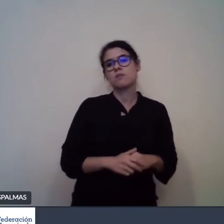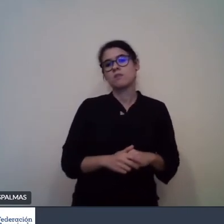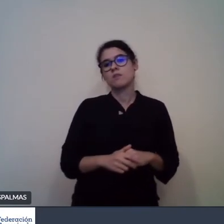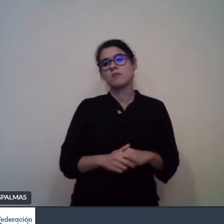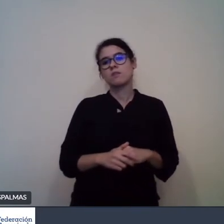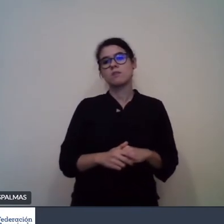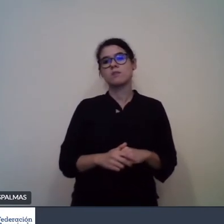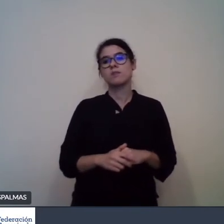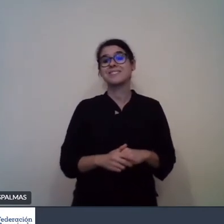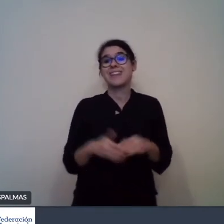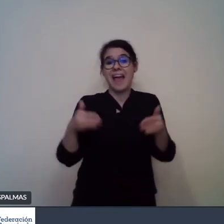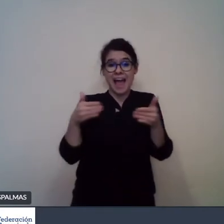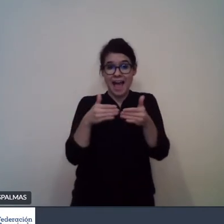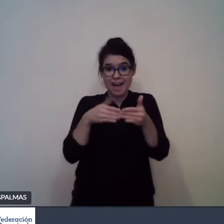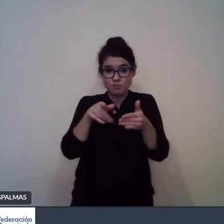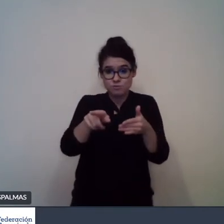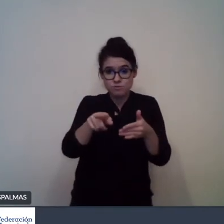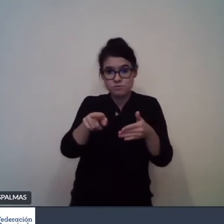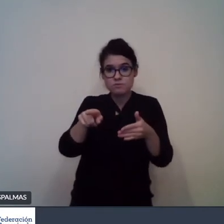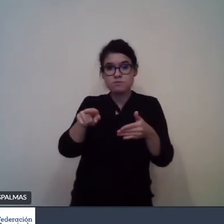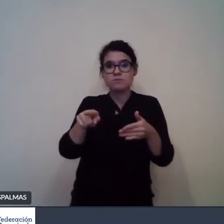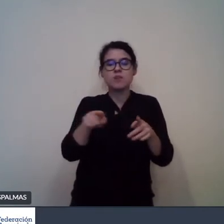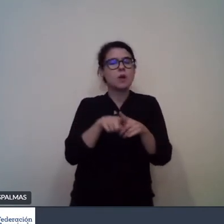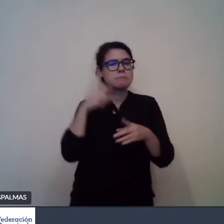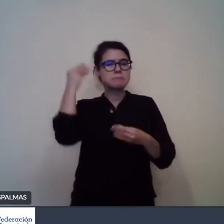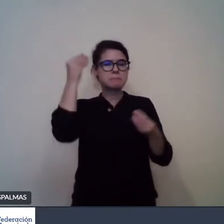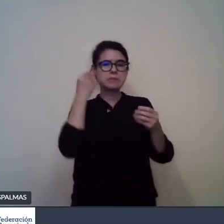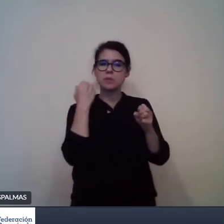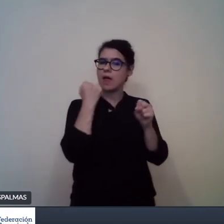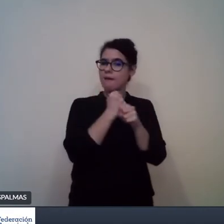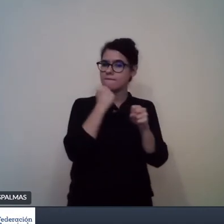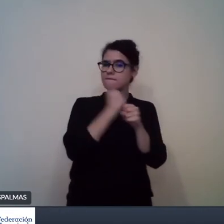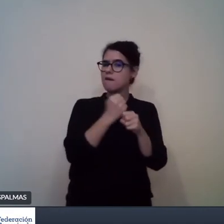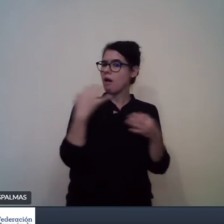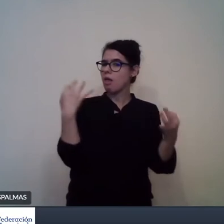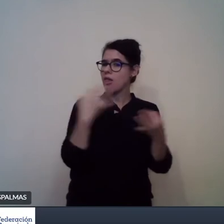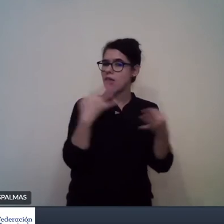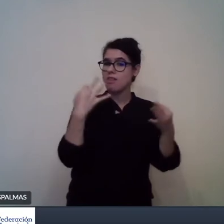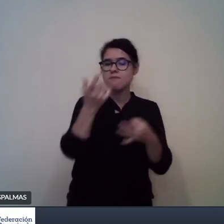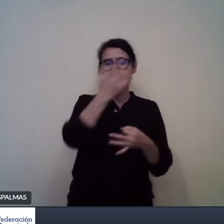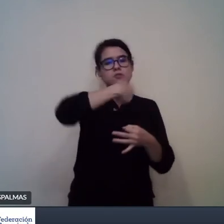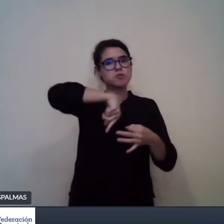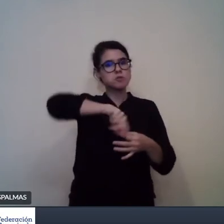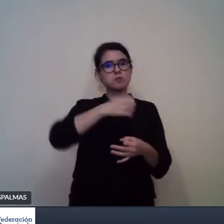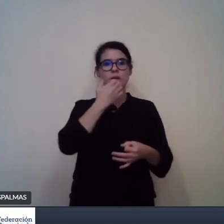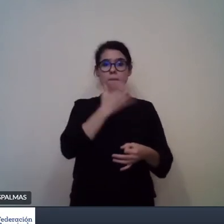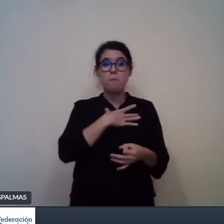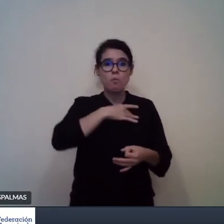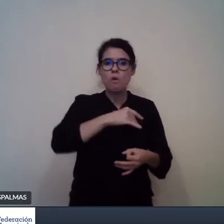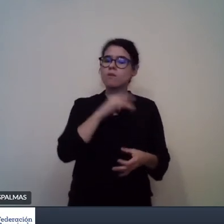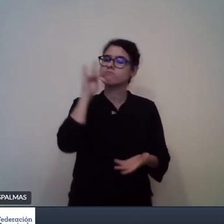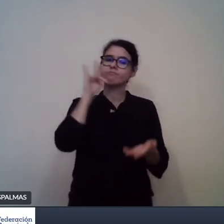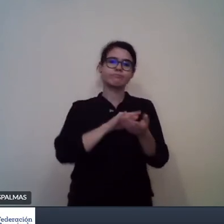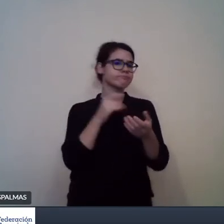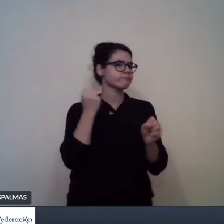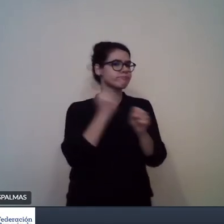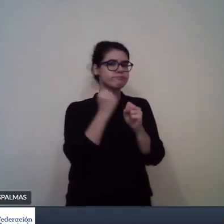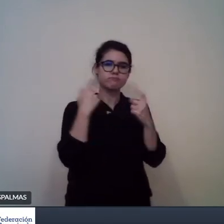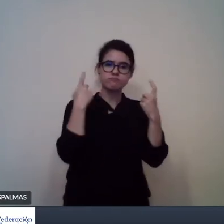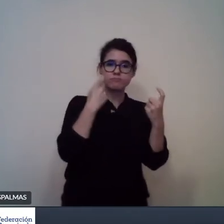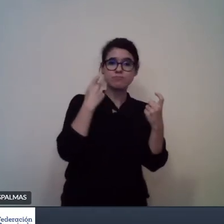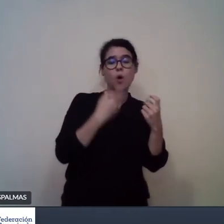Este ángulo, yo creo que hay que trabajar. Nosotros lo trabajamos siempre que podemos, o siempre que